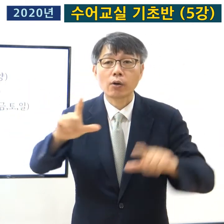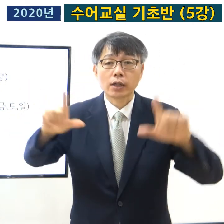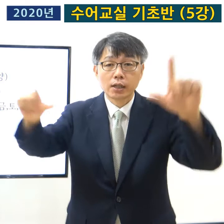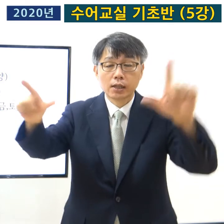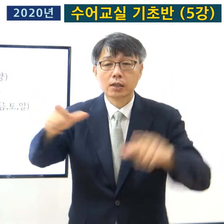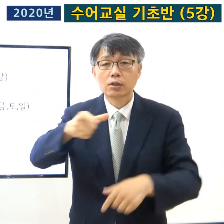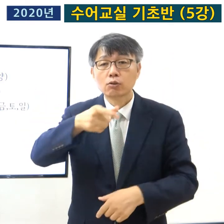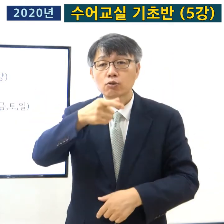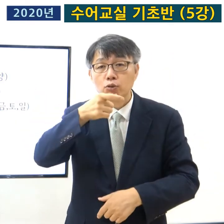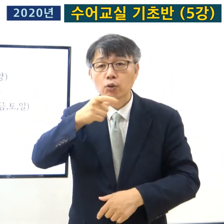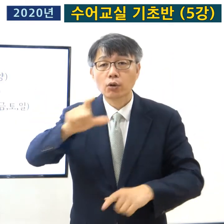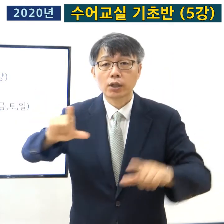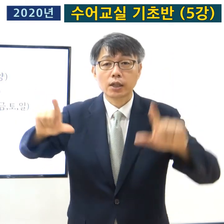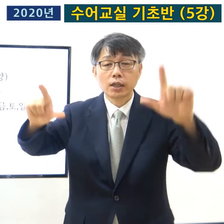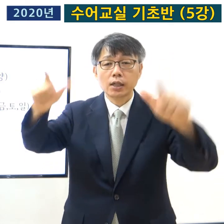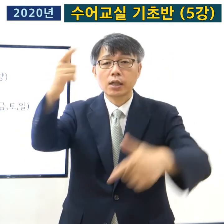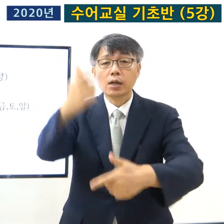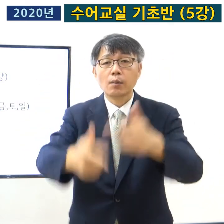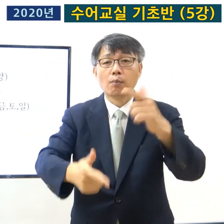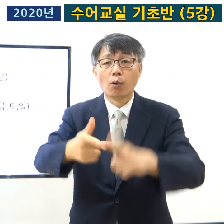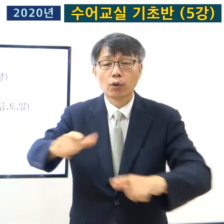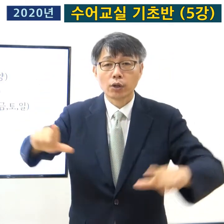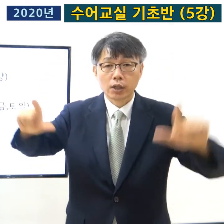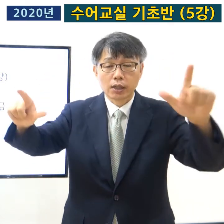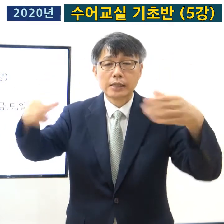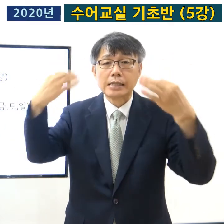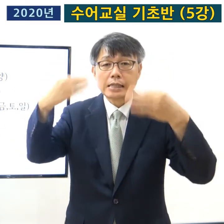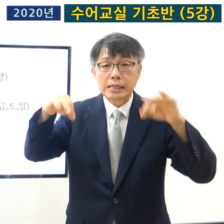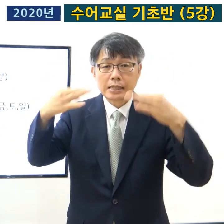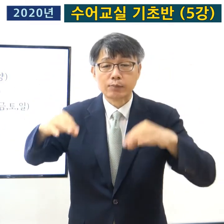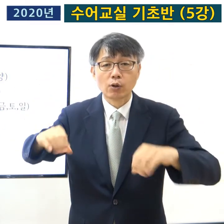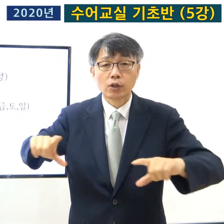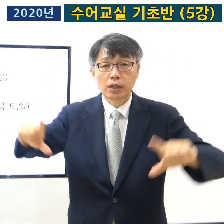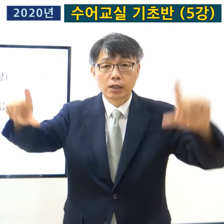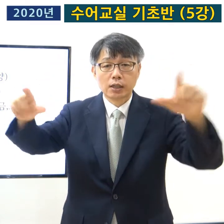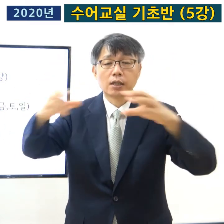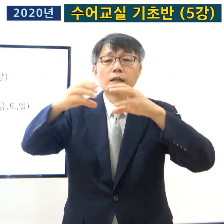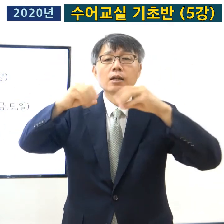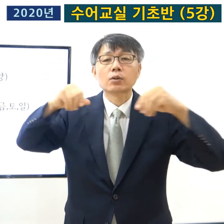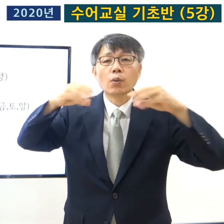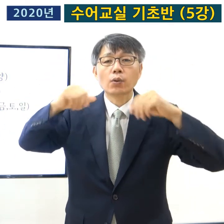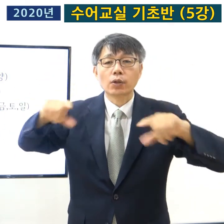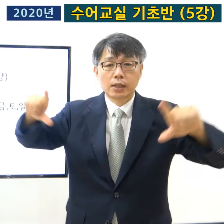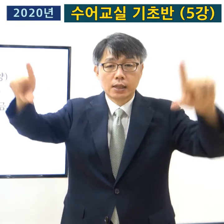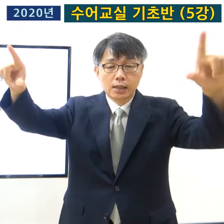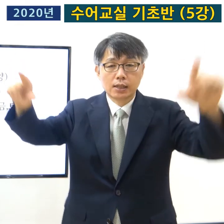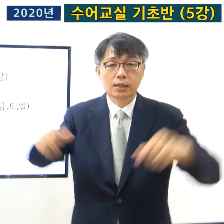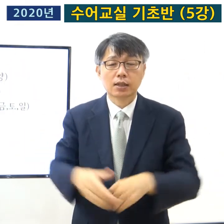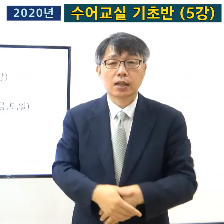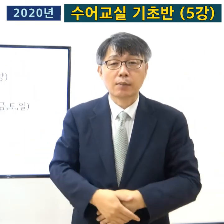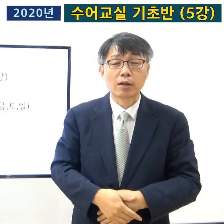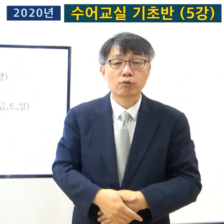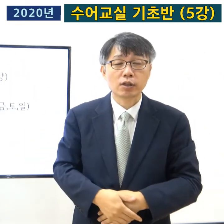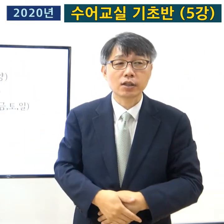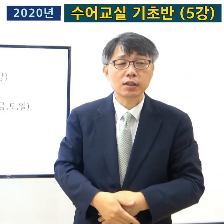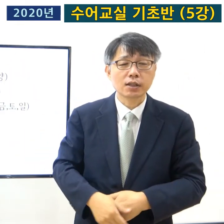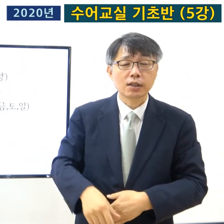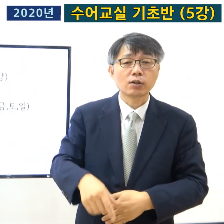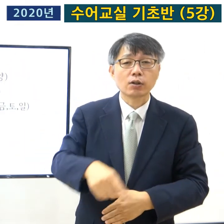화요일, 수요일, 목요일, 금요일, 토요일. 그 다음에 주일은,